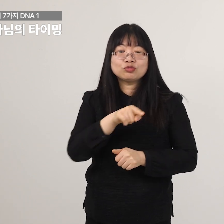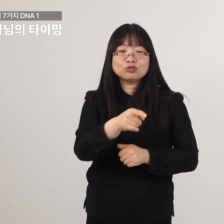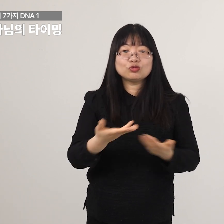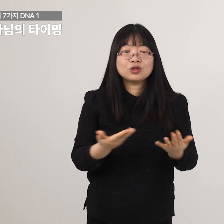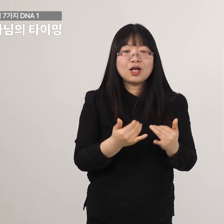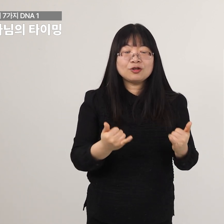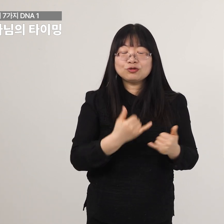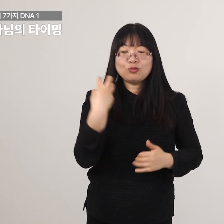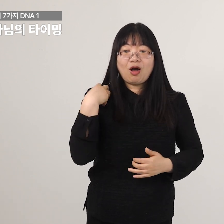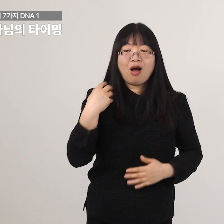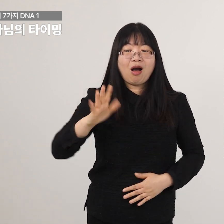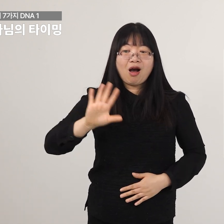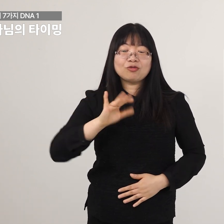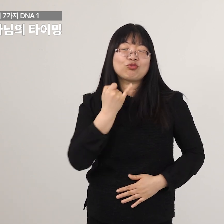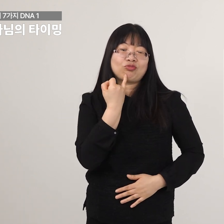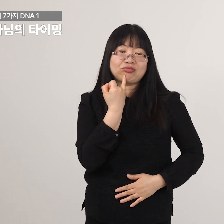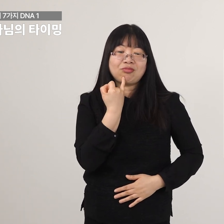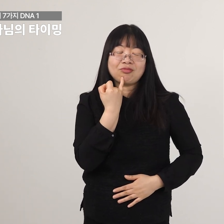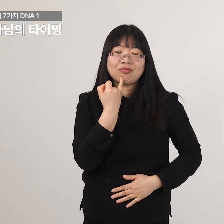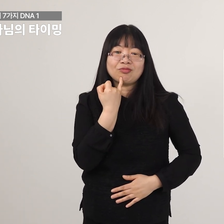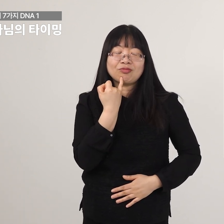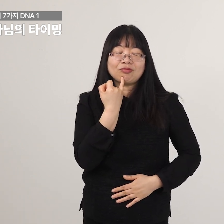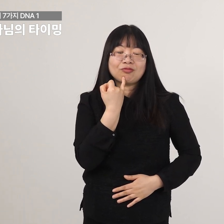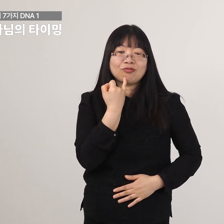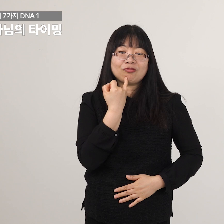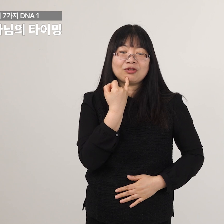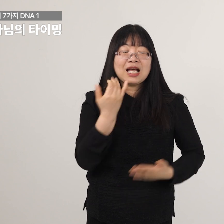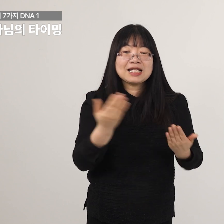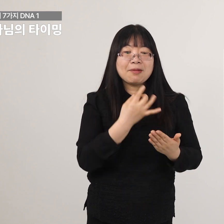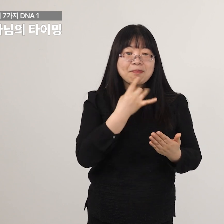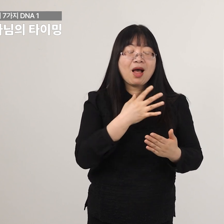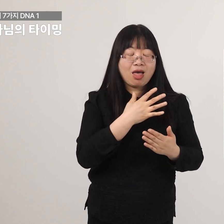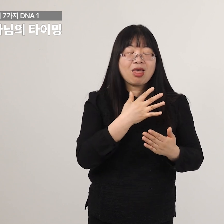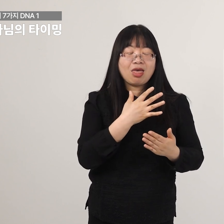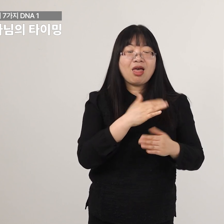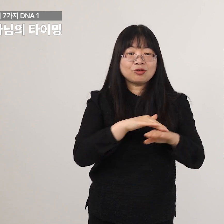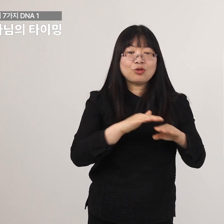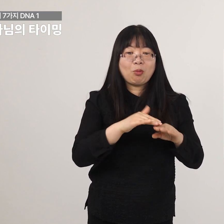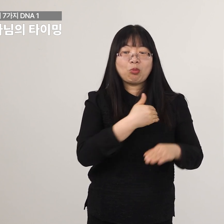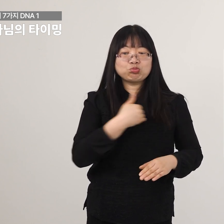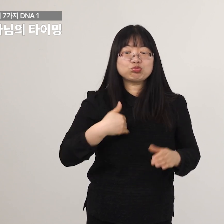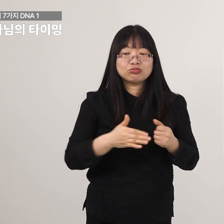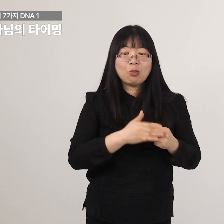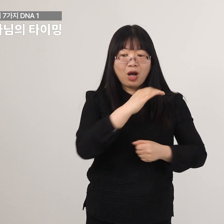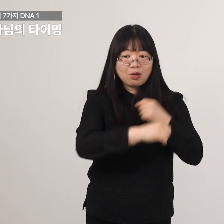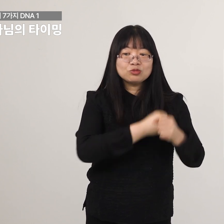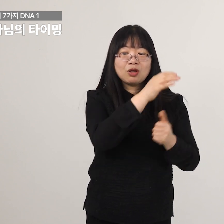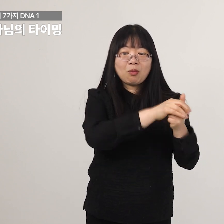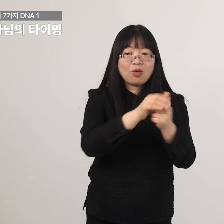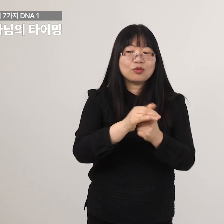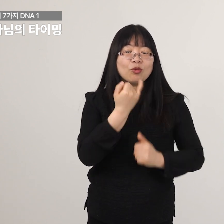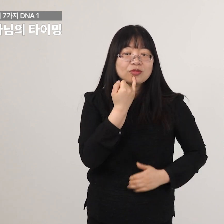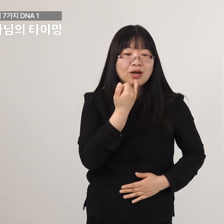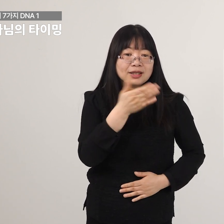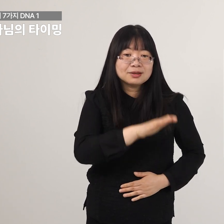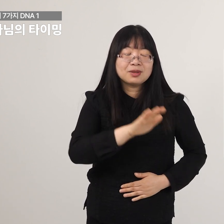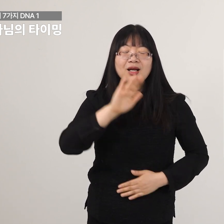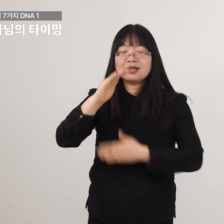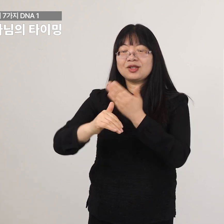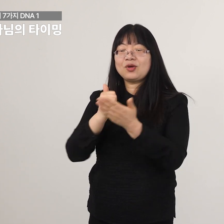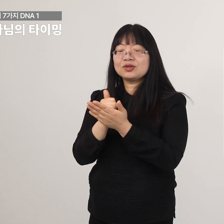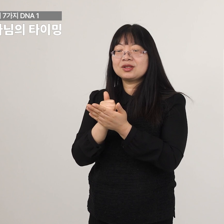일꾼 노릇 안 해도 상관없어요. 누가 하든 일만 되면 되는 건데 뭐. 그러나 성경은